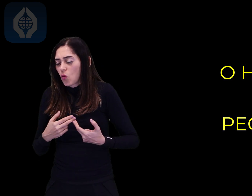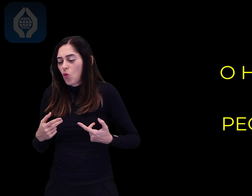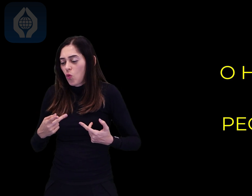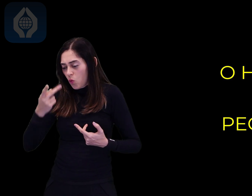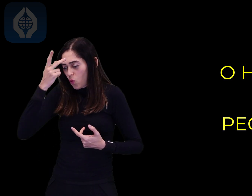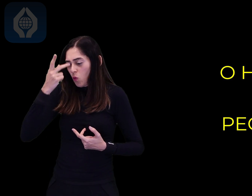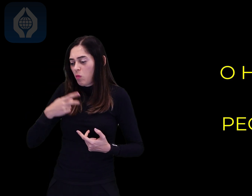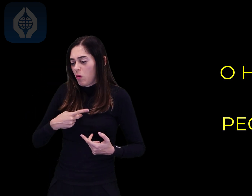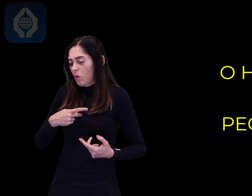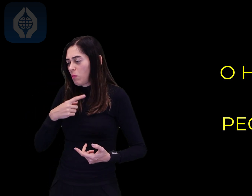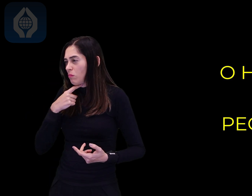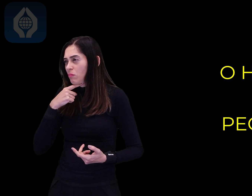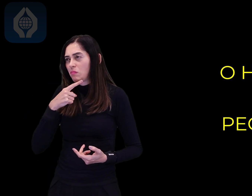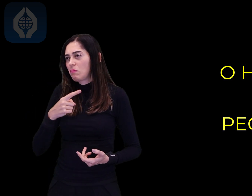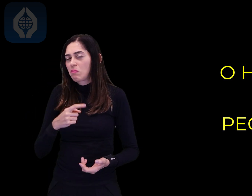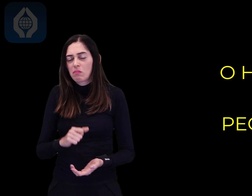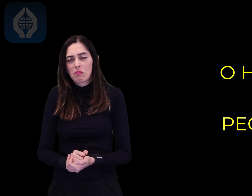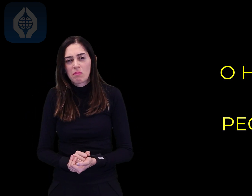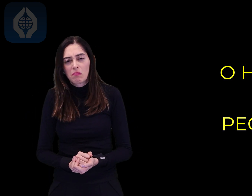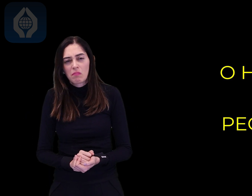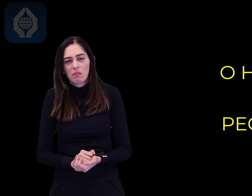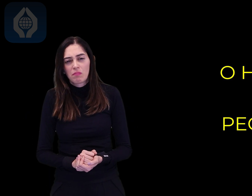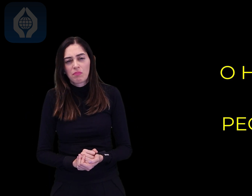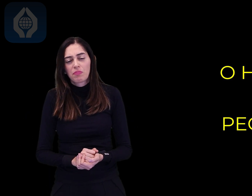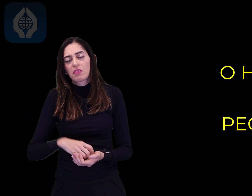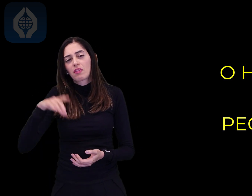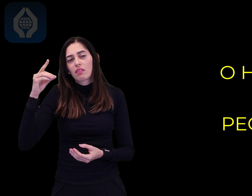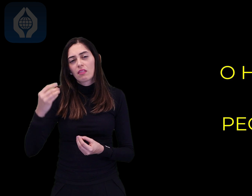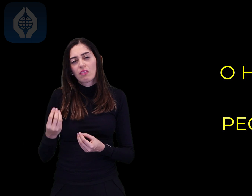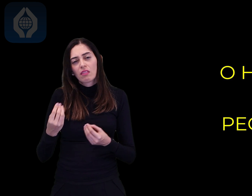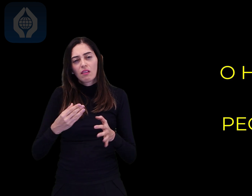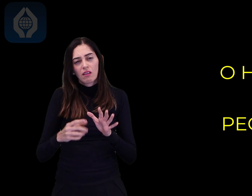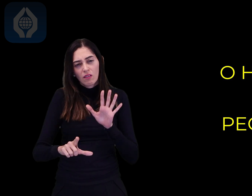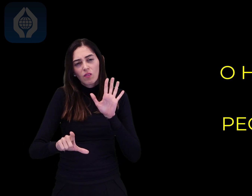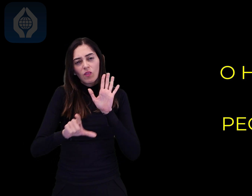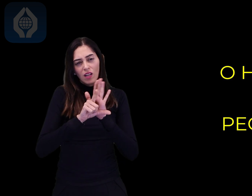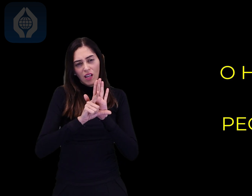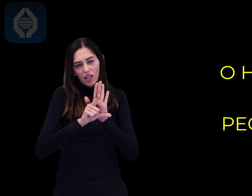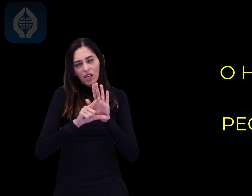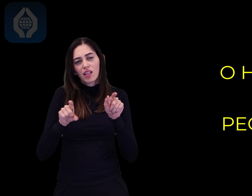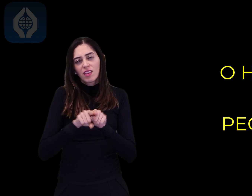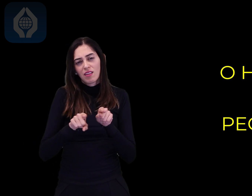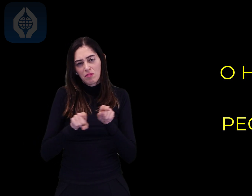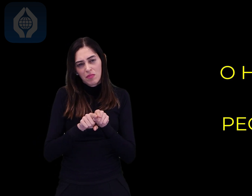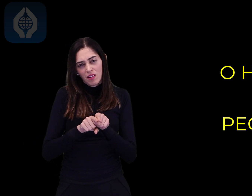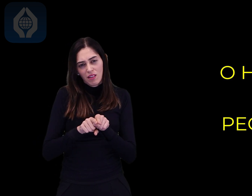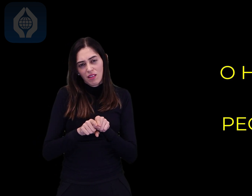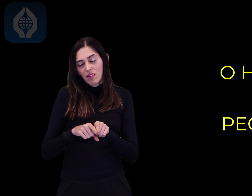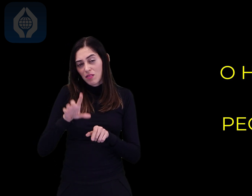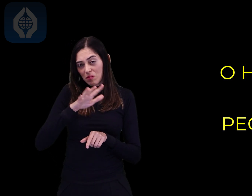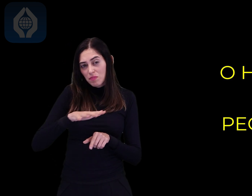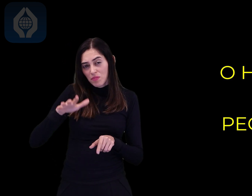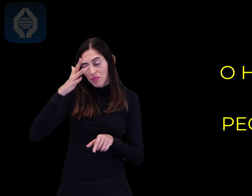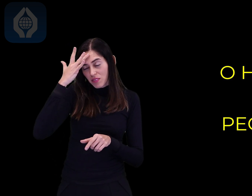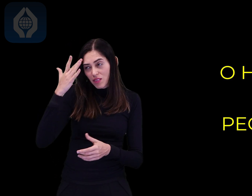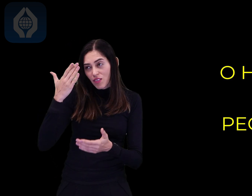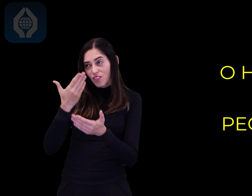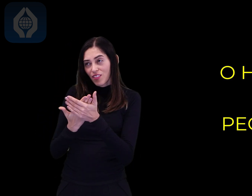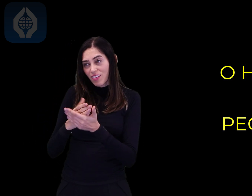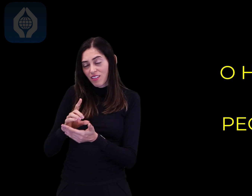que é impossível para alguém tornar-se aceitável a Deus através das coisas que faz. Deus também deu a sua lei a